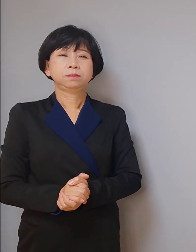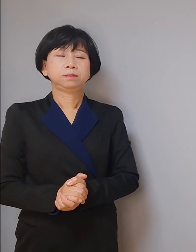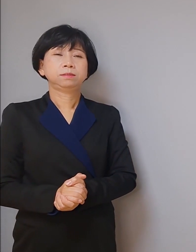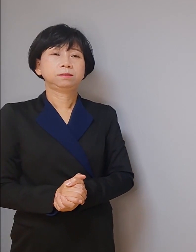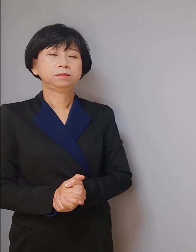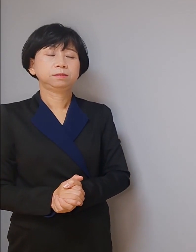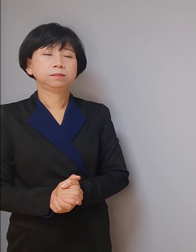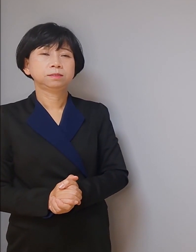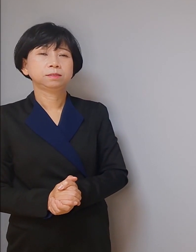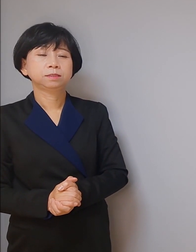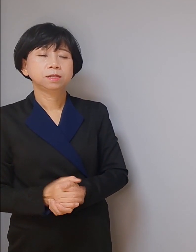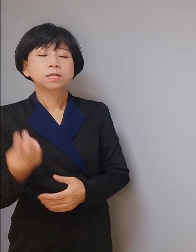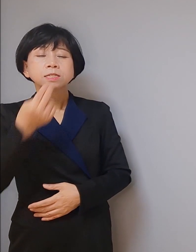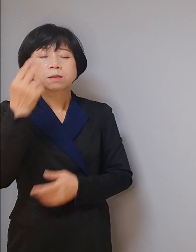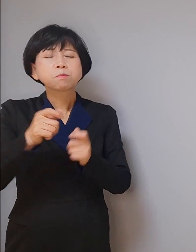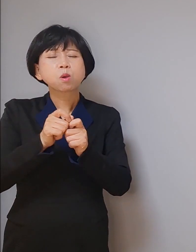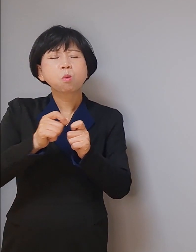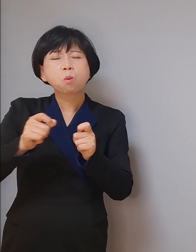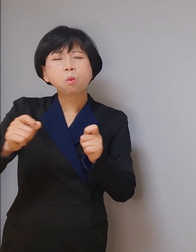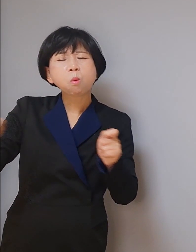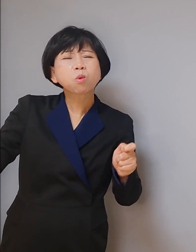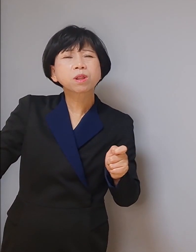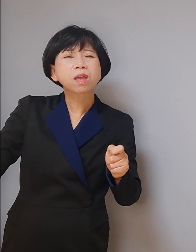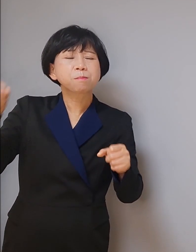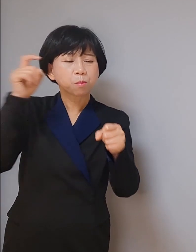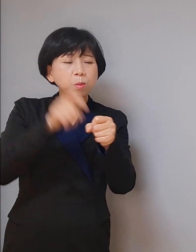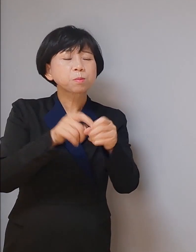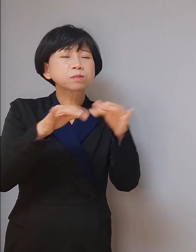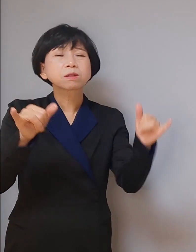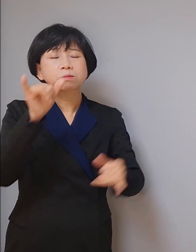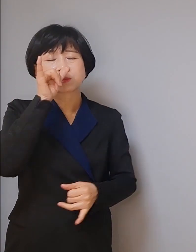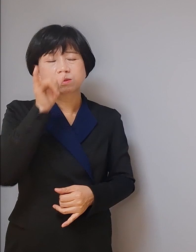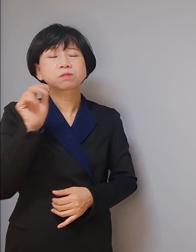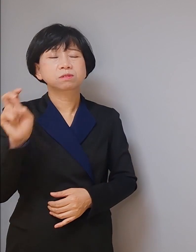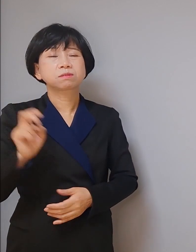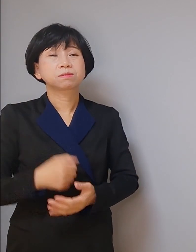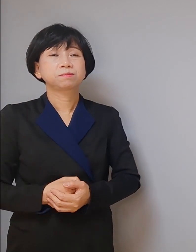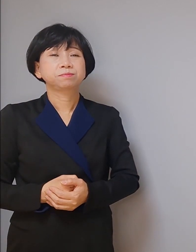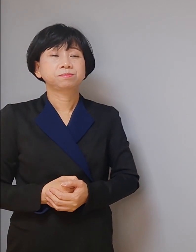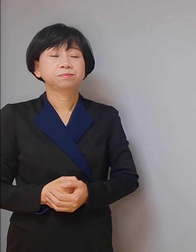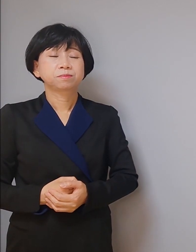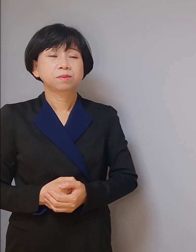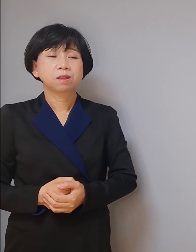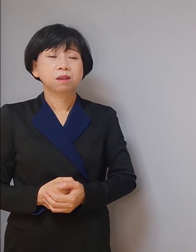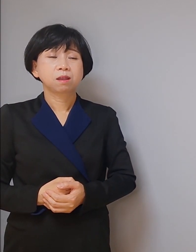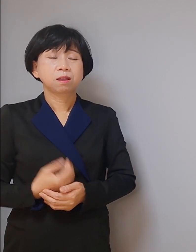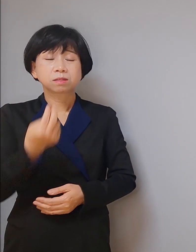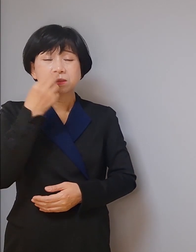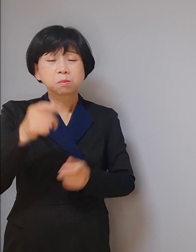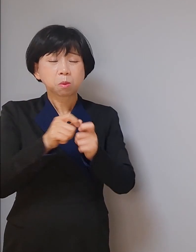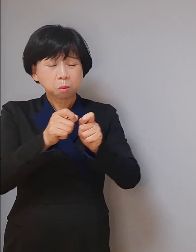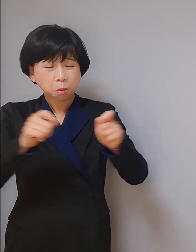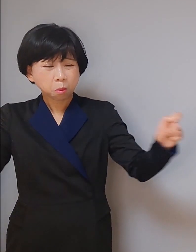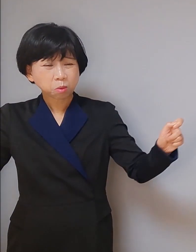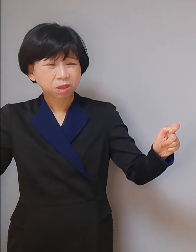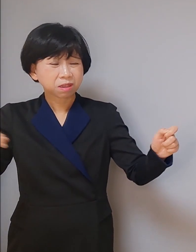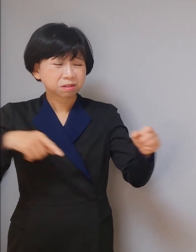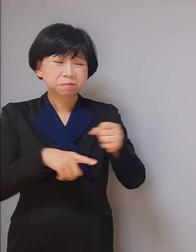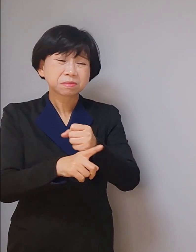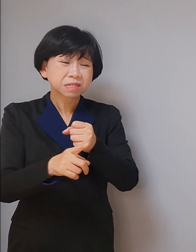것을 목표로 인생을 사는 사람도 있습니다. 그러나 단지 오래 사는 것이 무슨 의미가 있을까요?